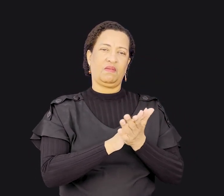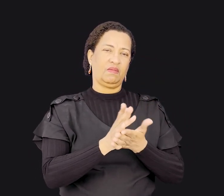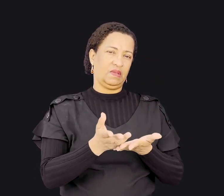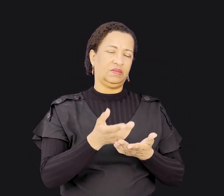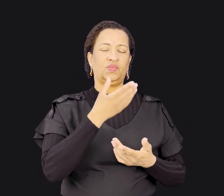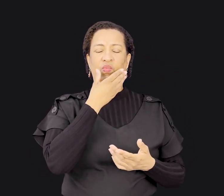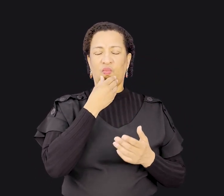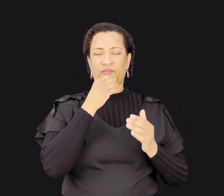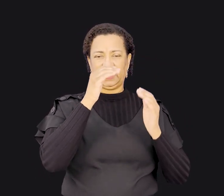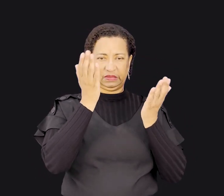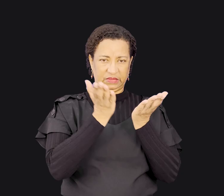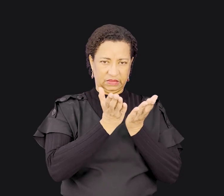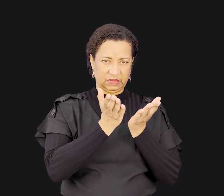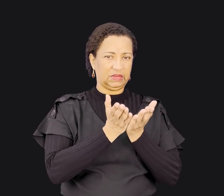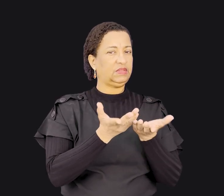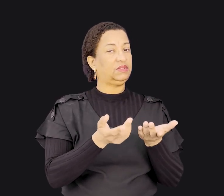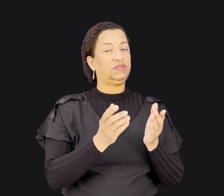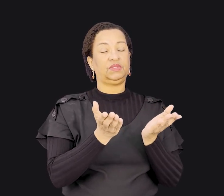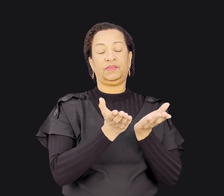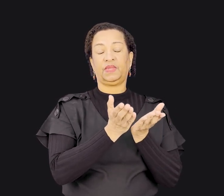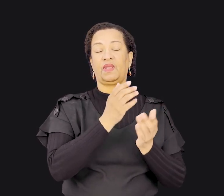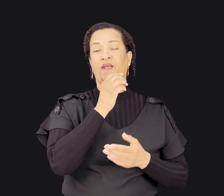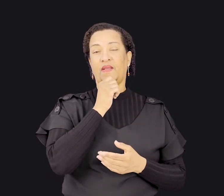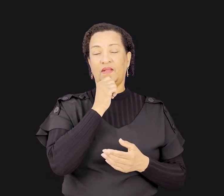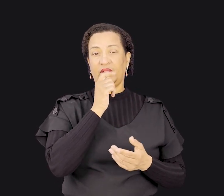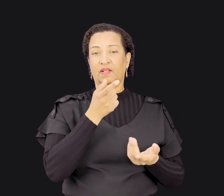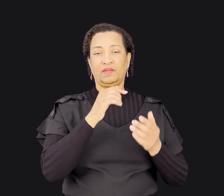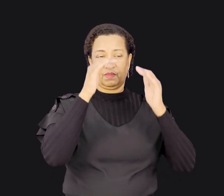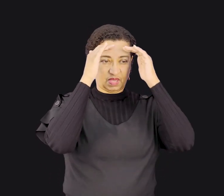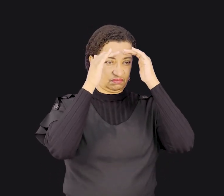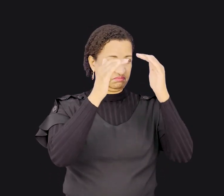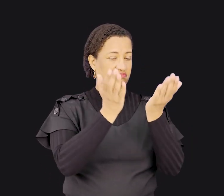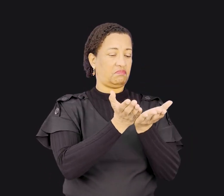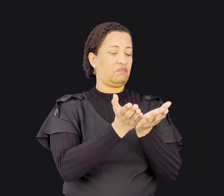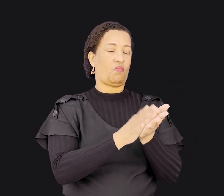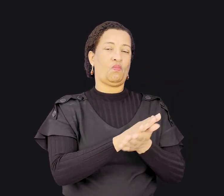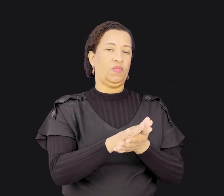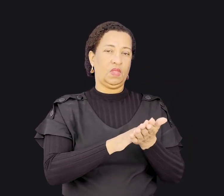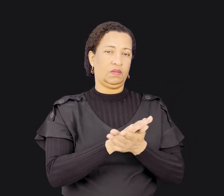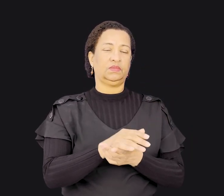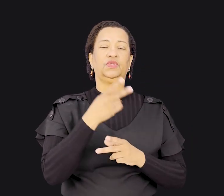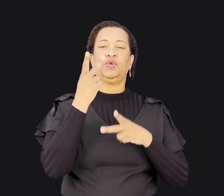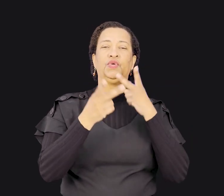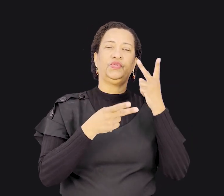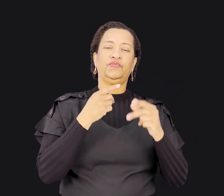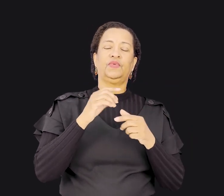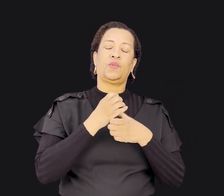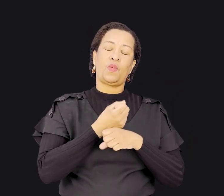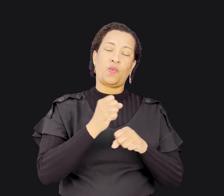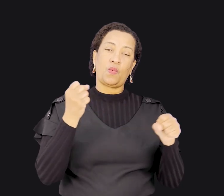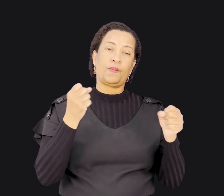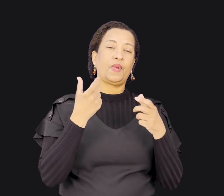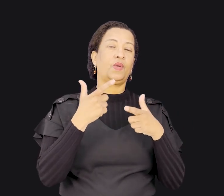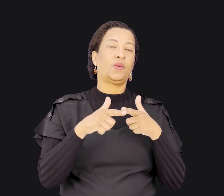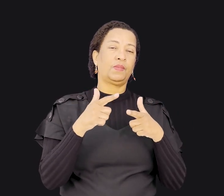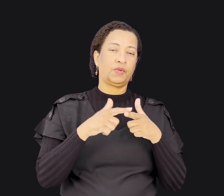crentes, mas não obedecem à palavra. Deixe-me falar um pouco sobre o maior problema dos casamentos cristãos. Pedro e